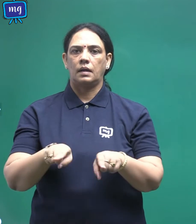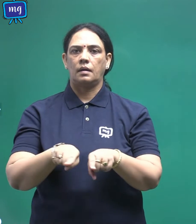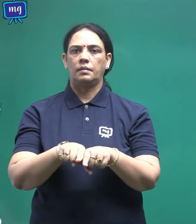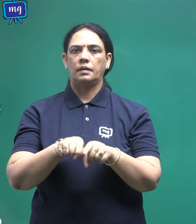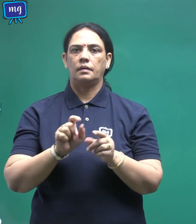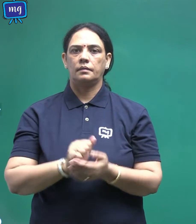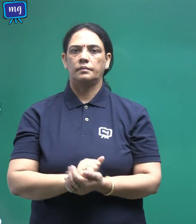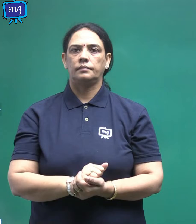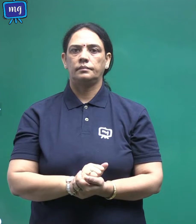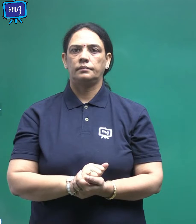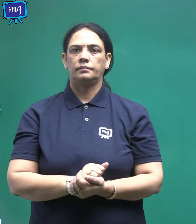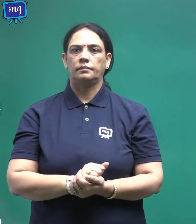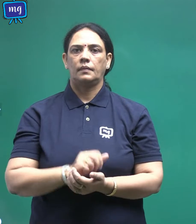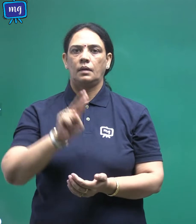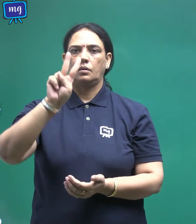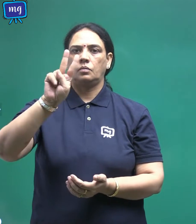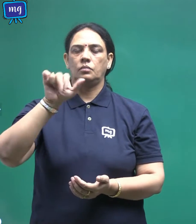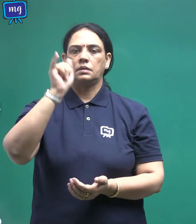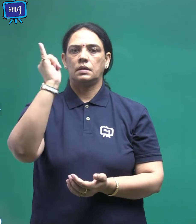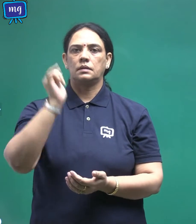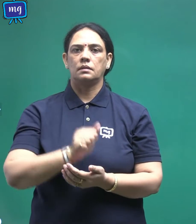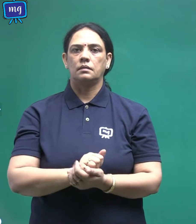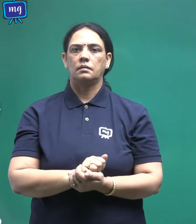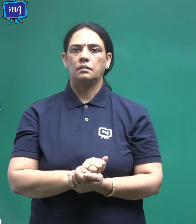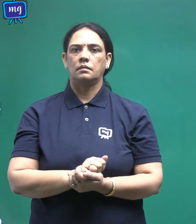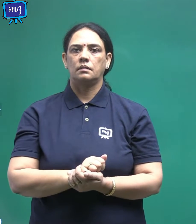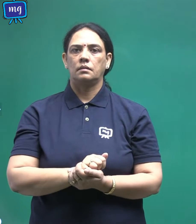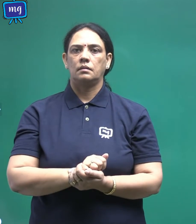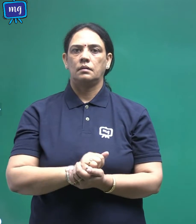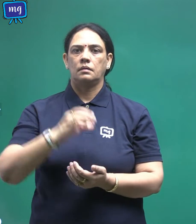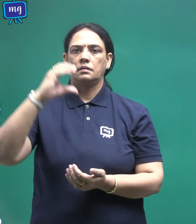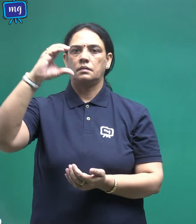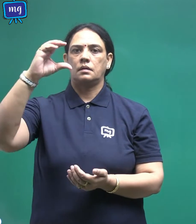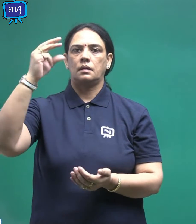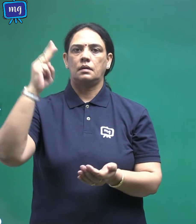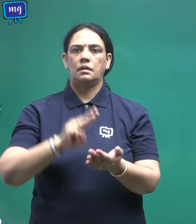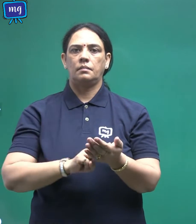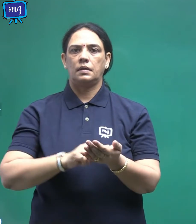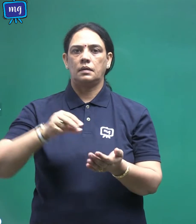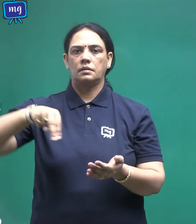बराबर 26 सेमी स्क्वायर।